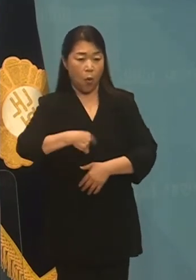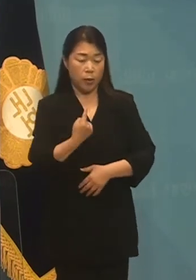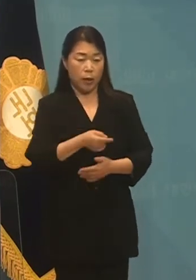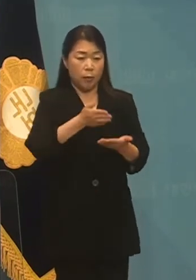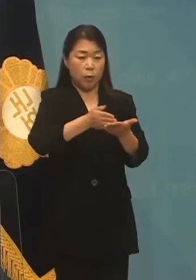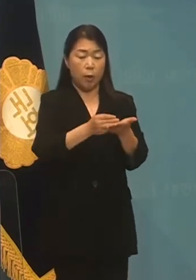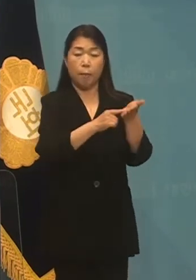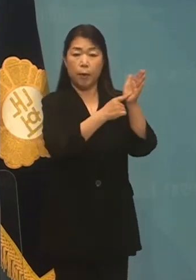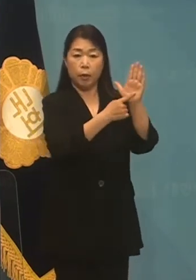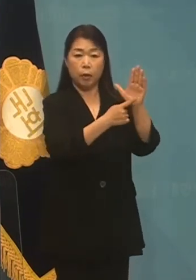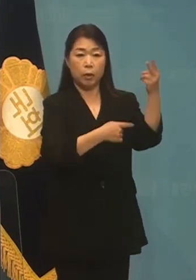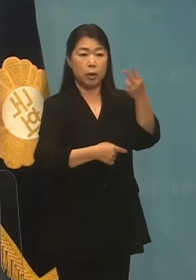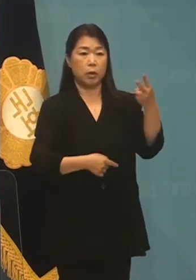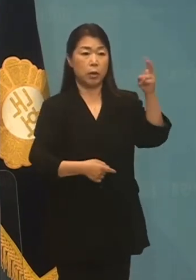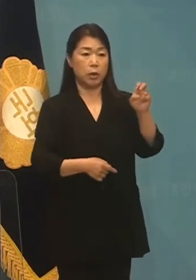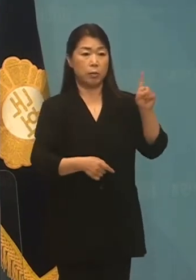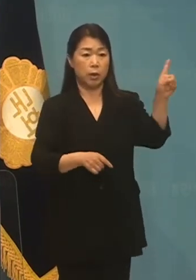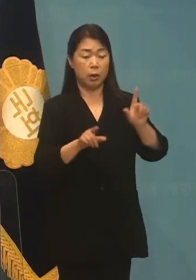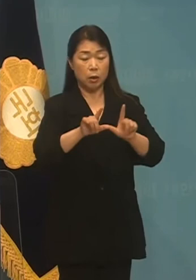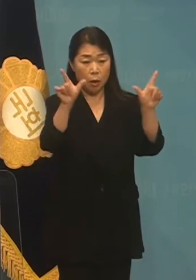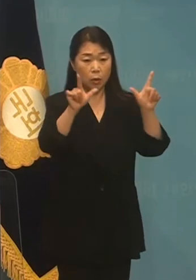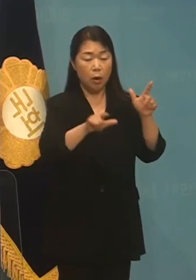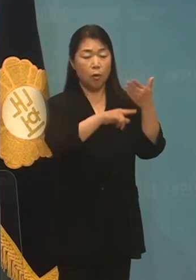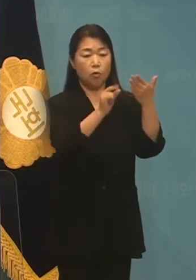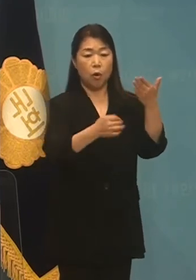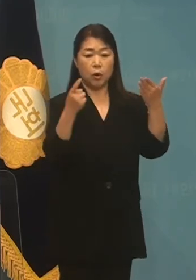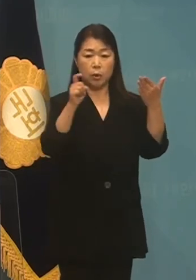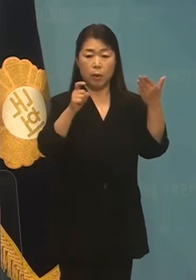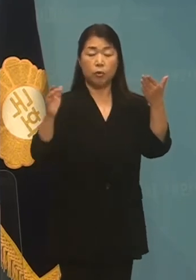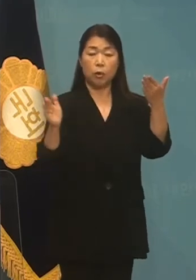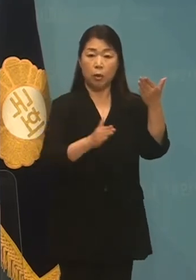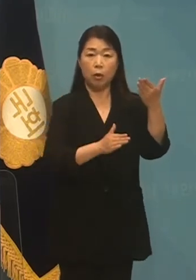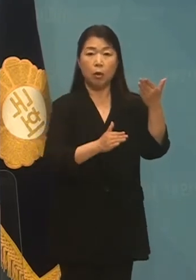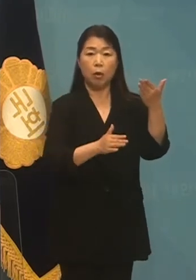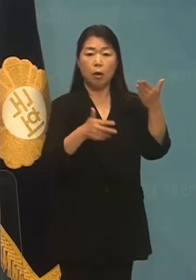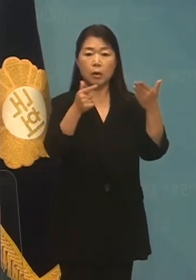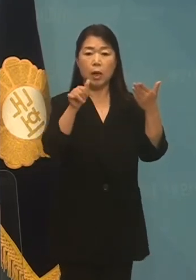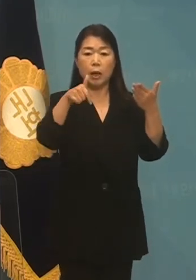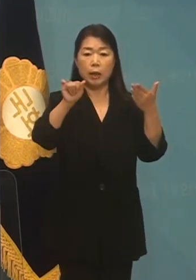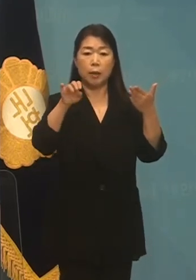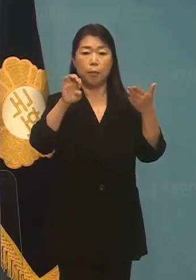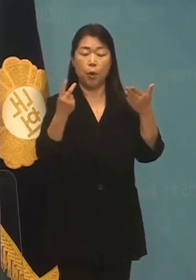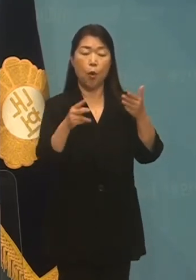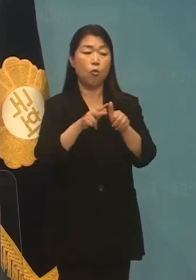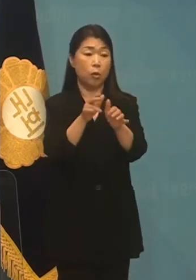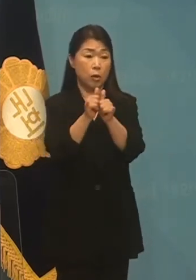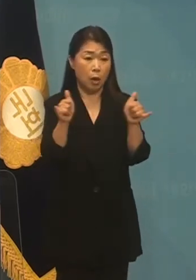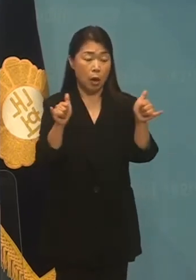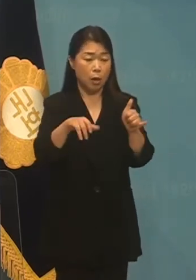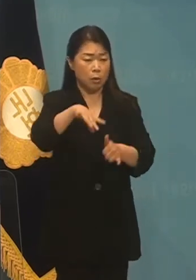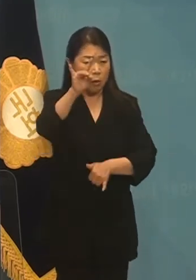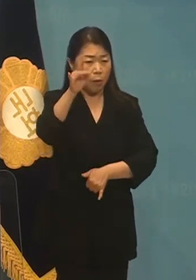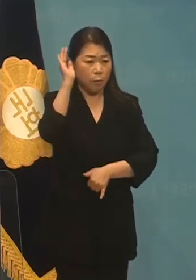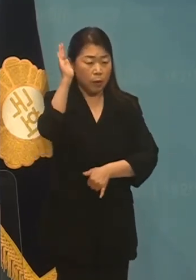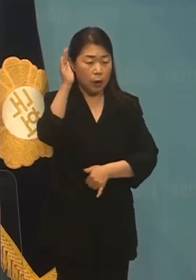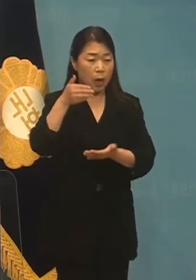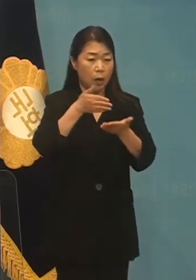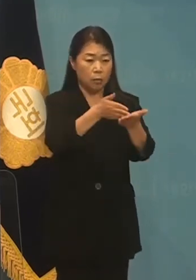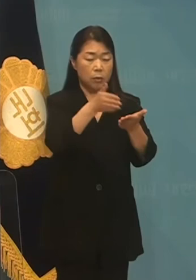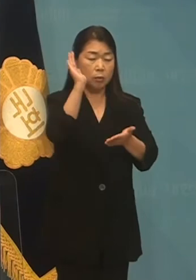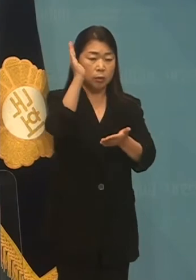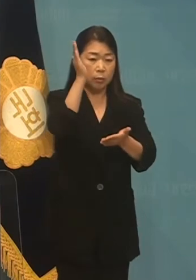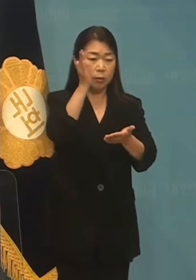한 2021년 9월 10일부터 장기표 후보가 최초